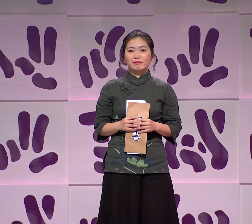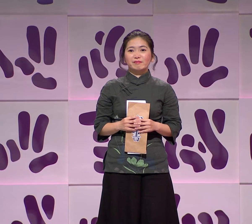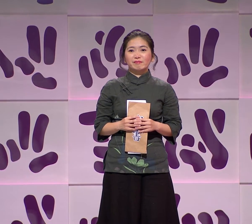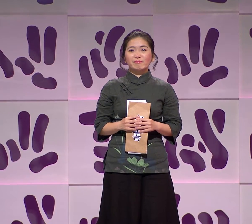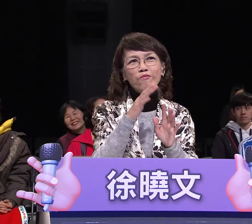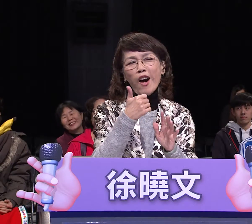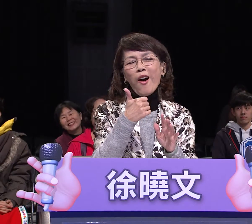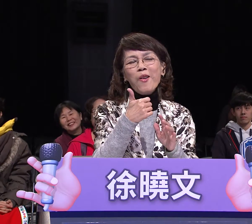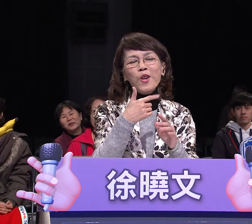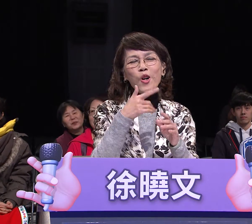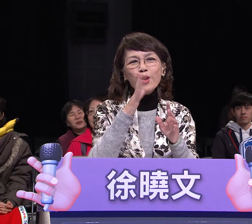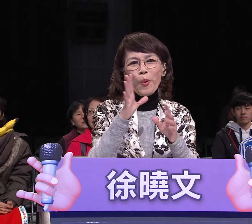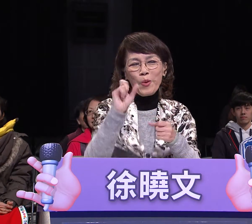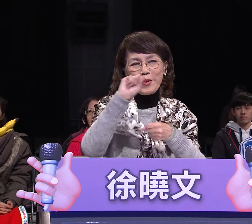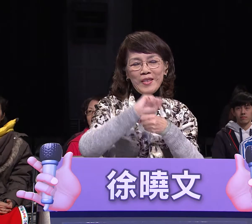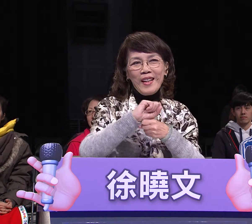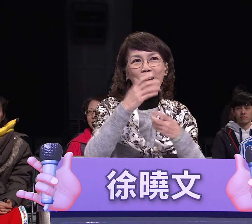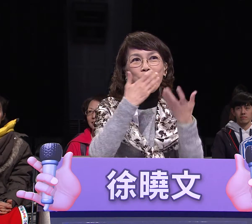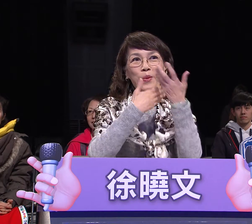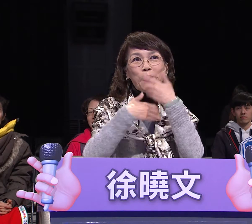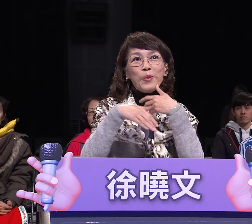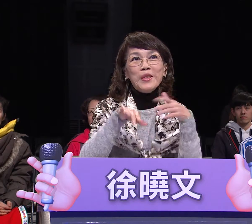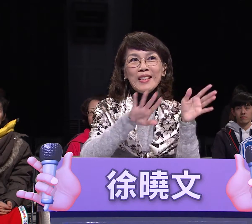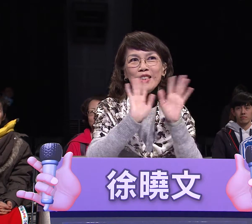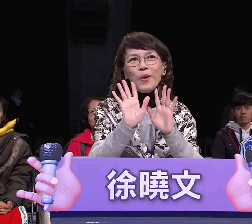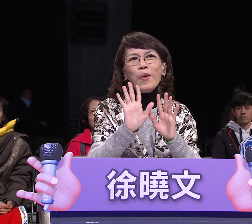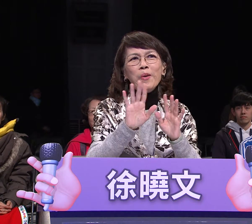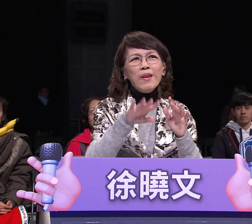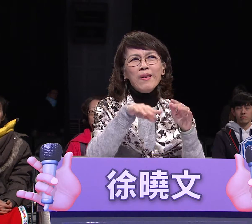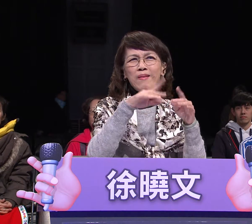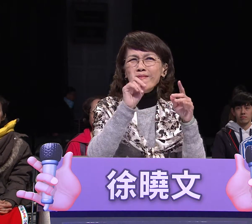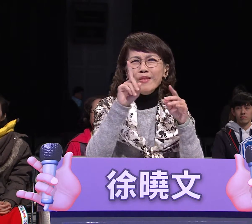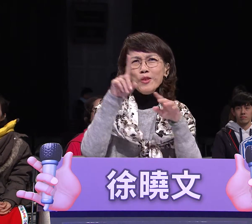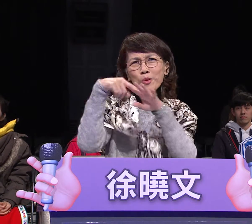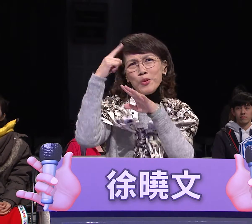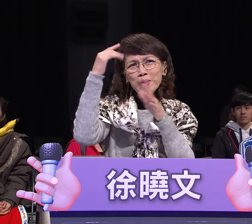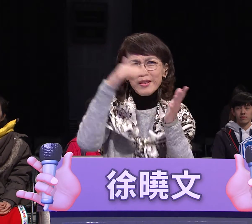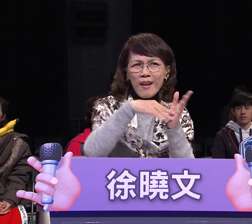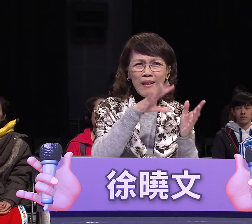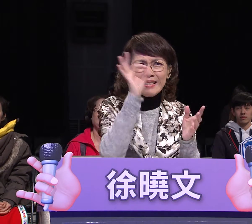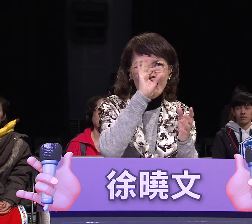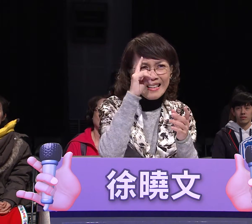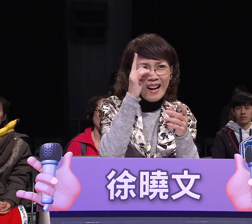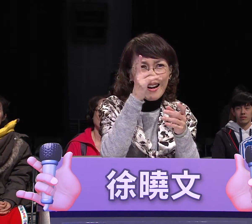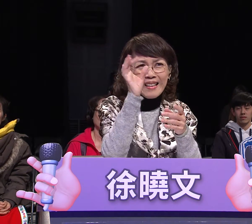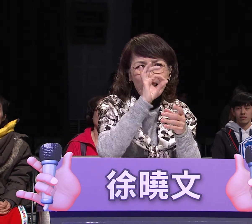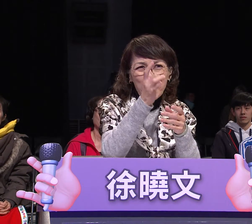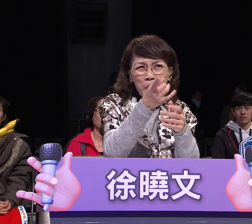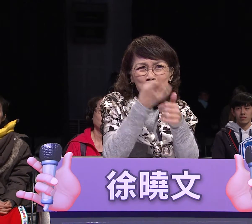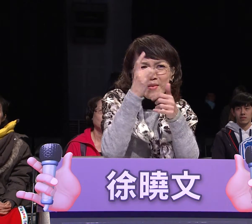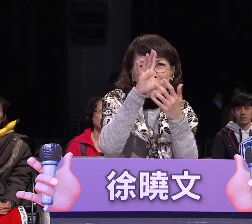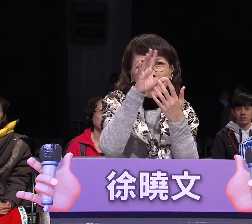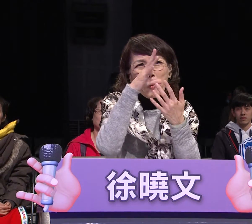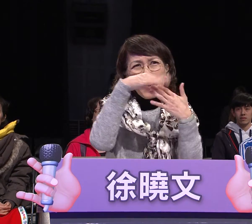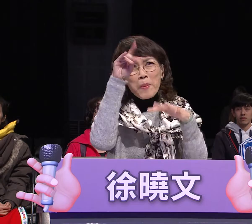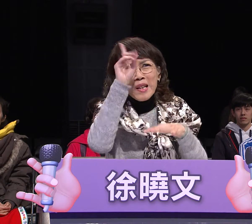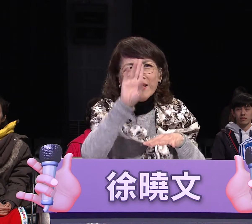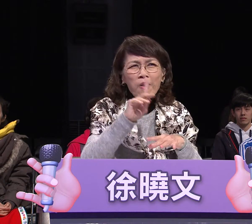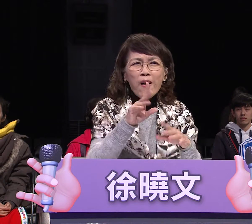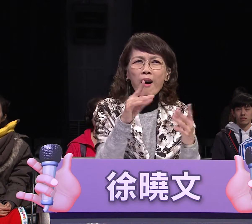你的表演很棒，再加上一些剧情从头到尾非常的引人入